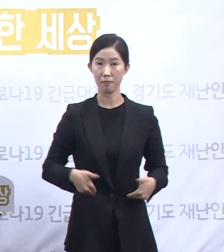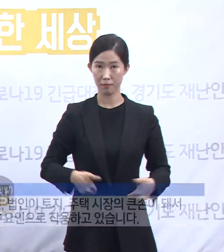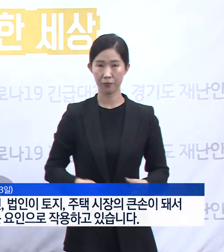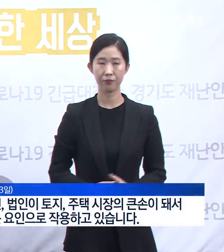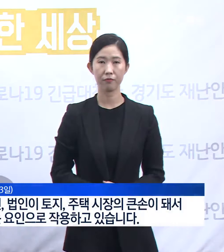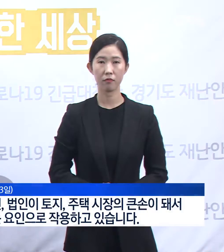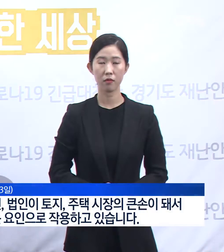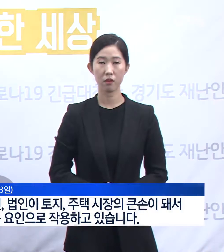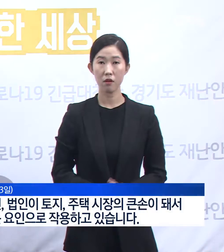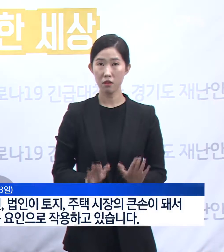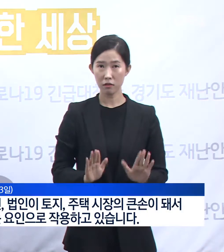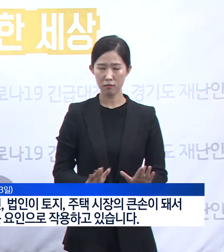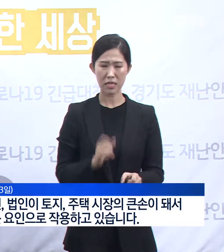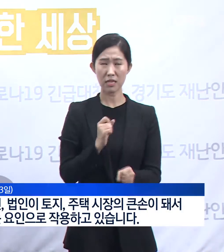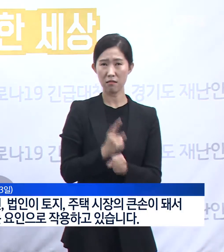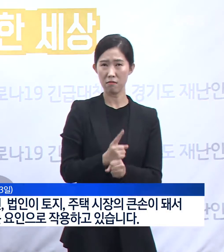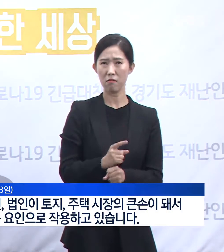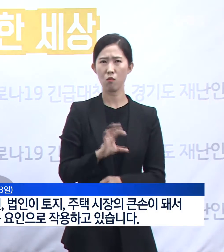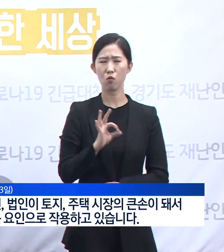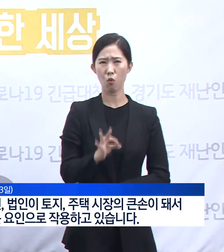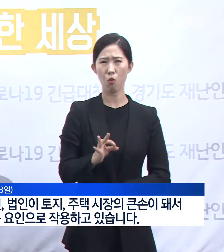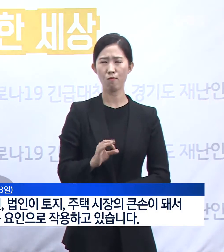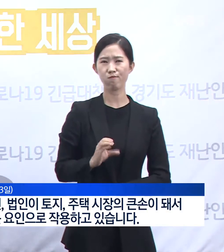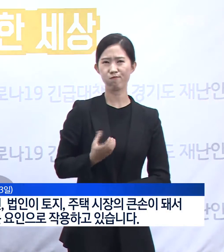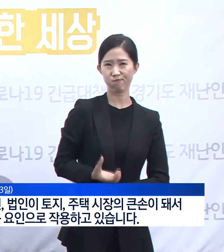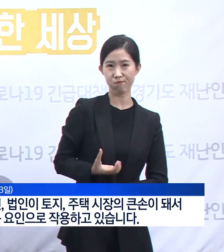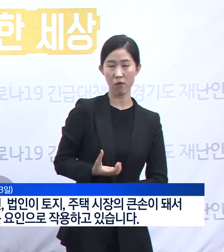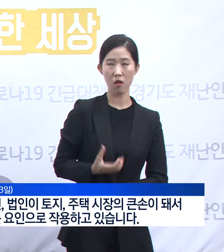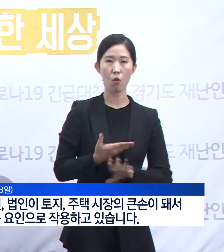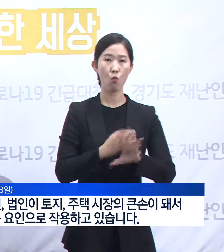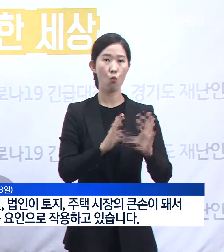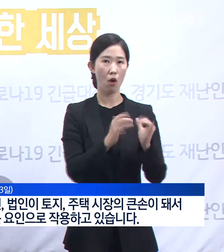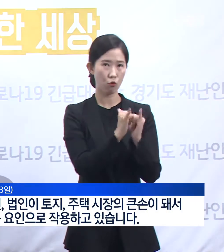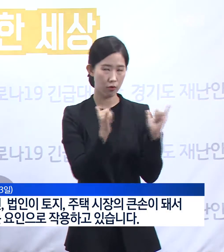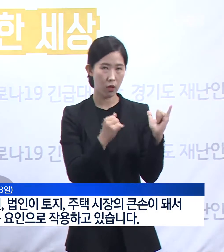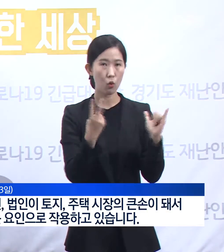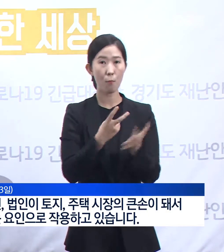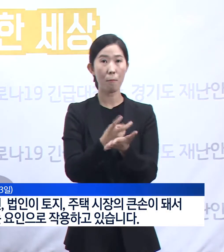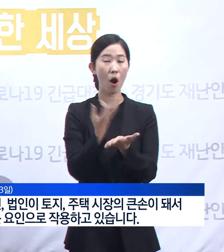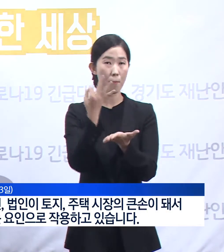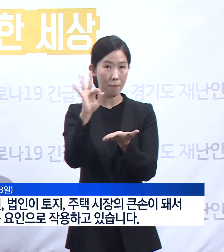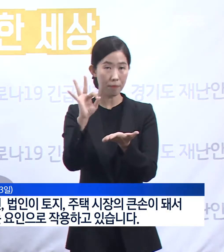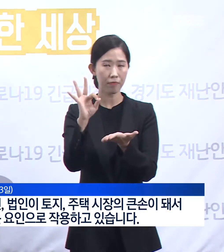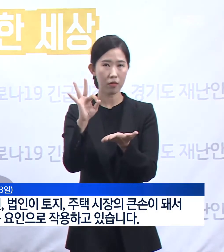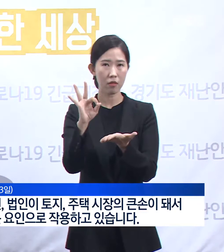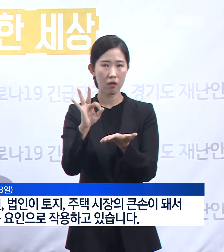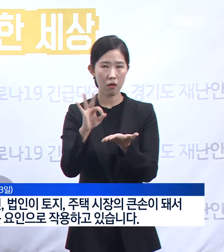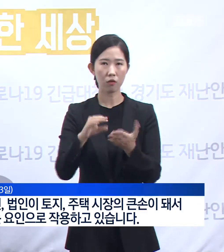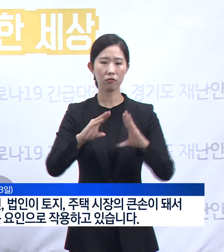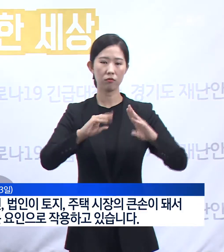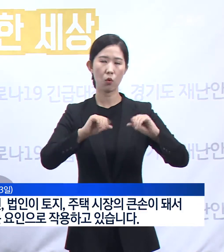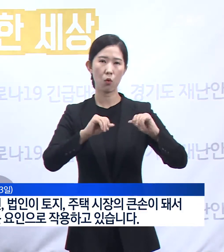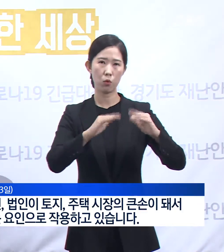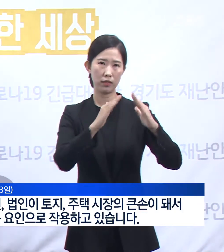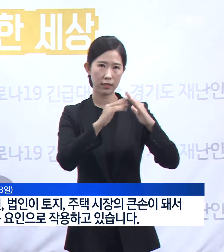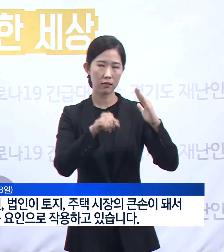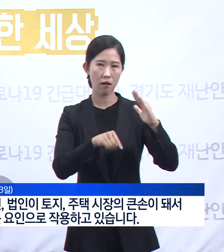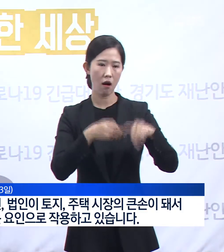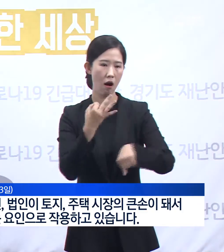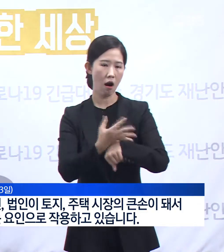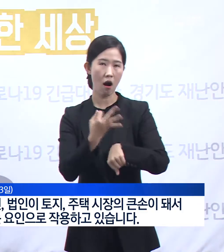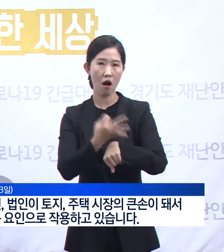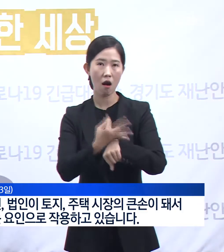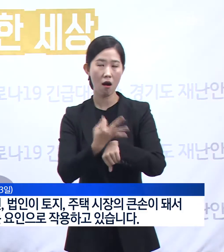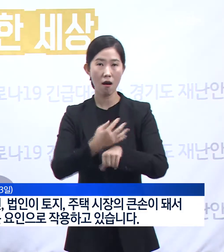막대한 자금력을 가진 외국인 법인 들이 토지 주택 시장의 큰 손 이 되어서 부동산 의